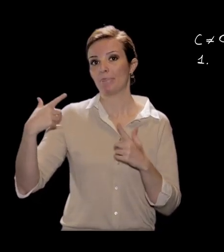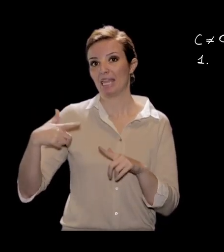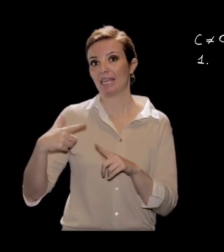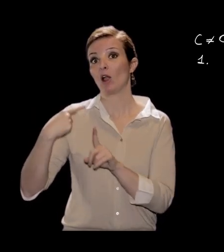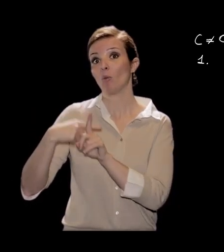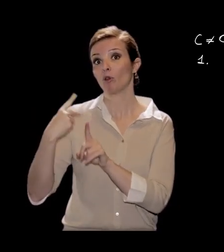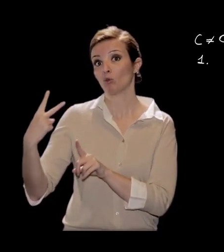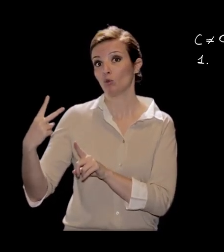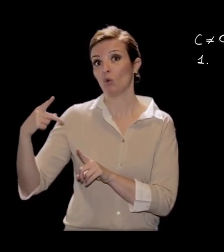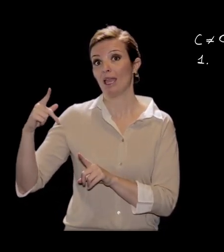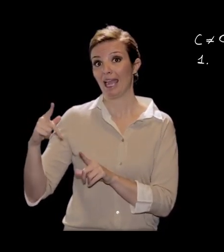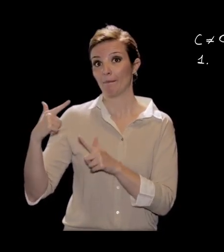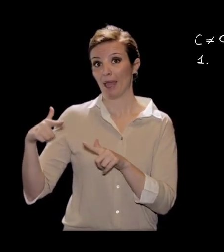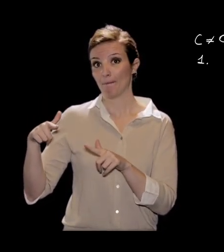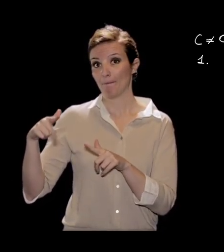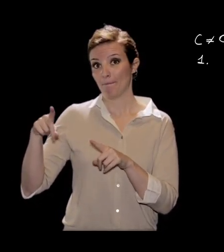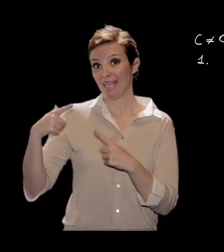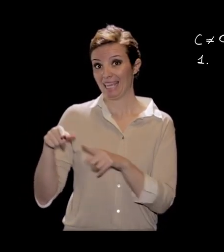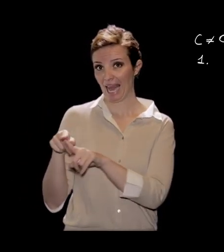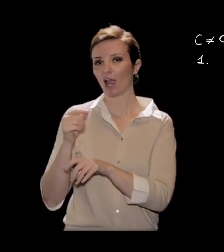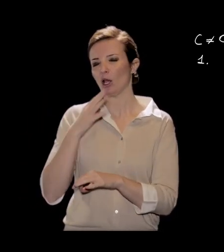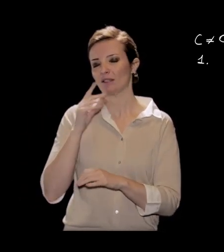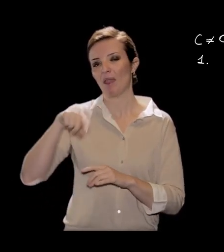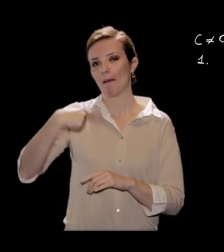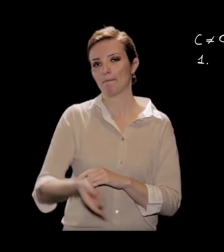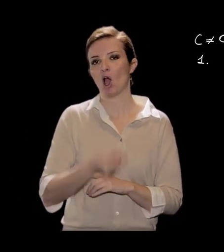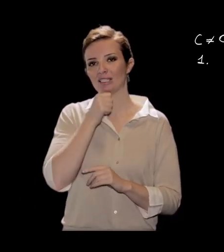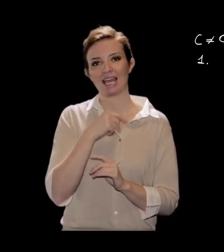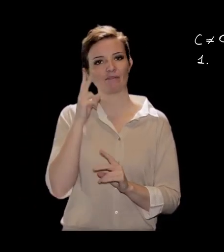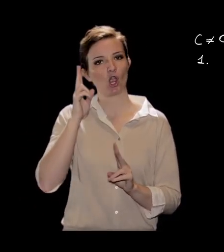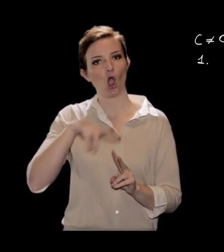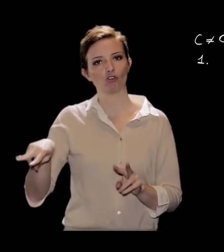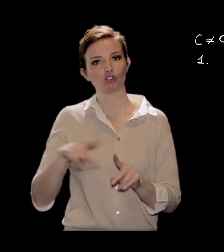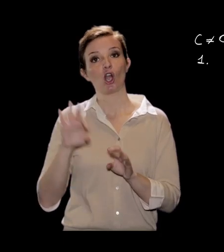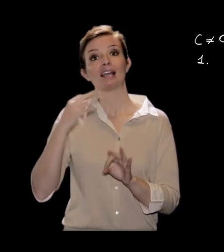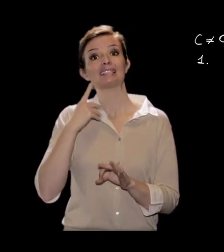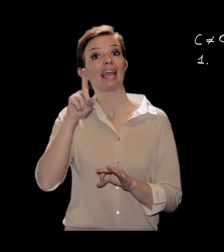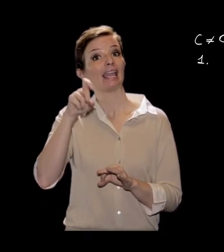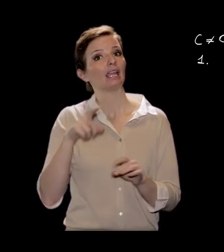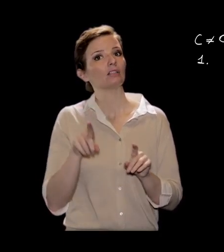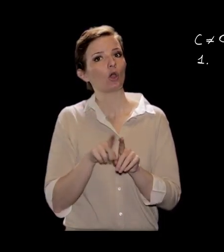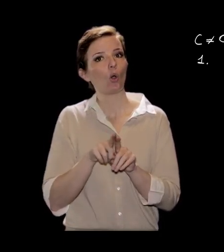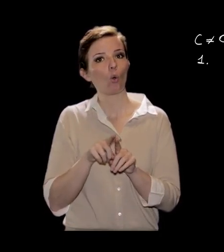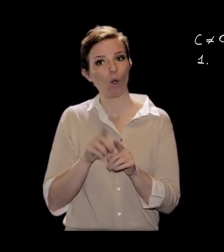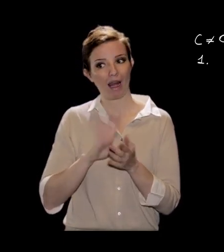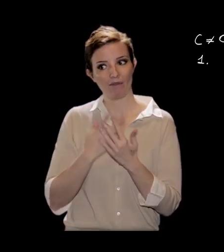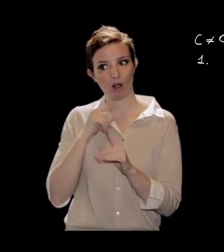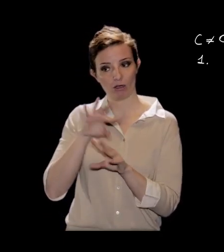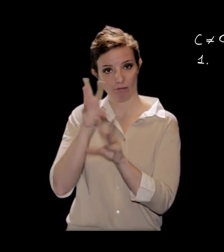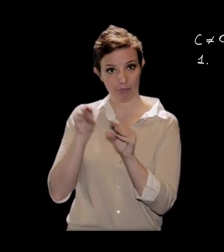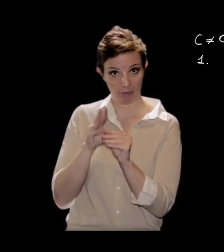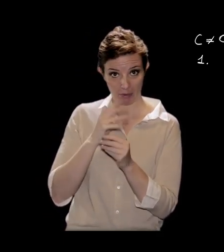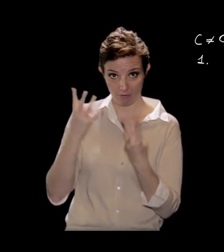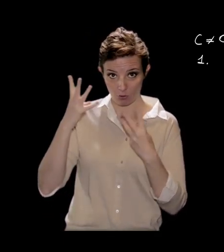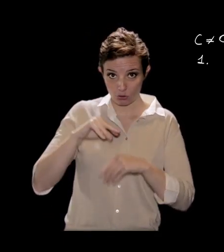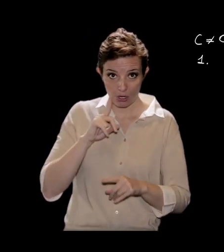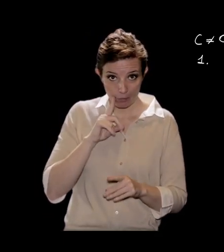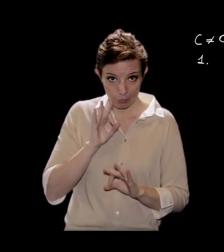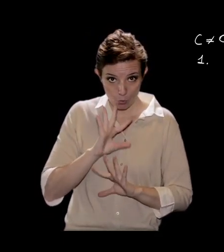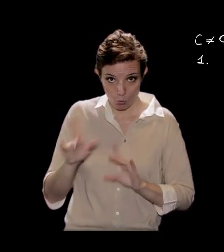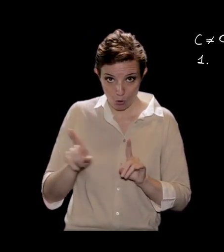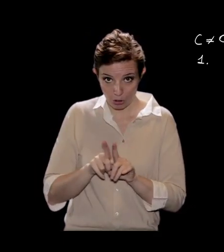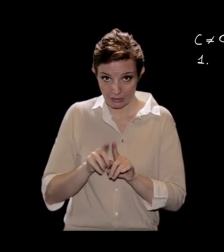greco, quindi occorrerà poi eventualmente verificare se x uguale invece a pi greco più 2k pi greco è soluzione dell'equazione in